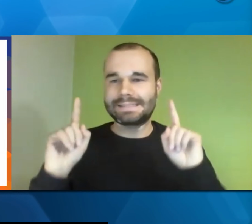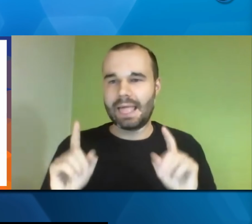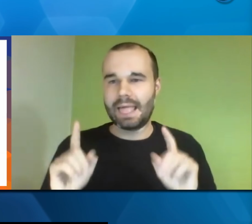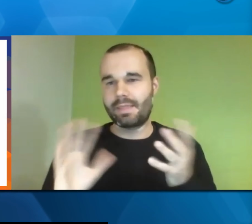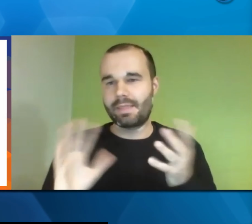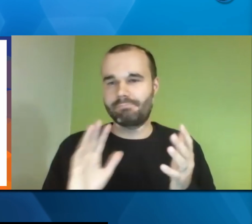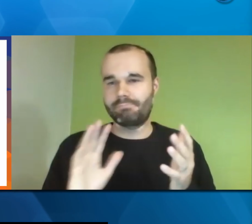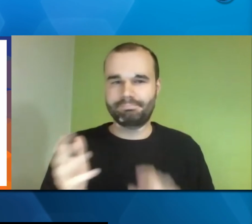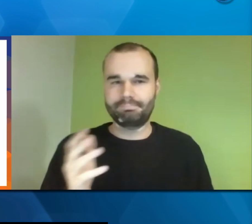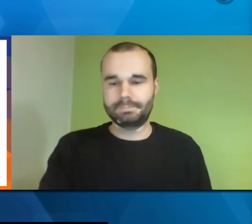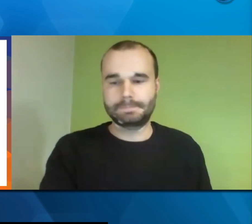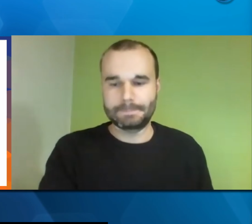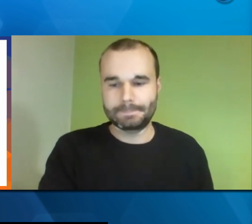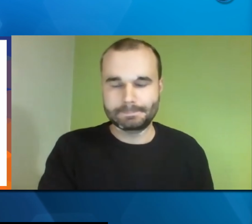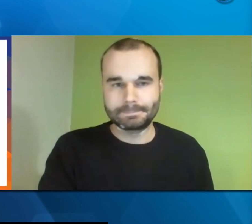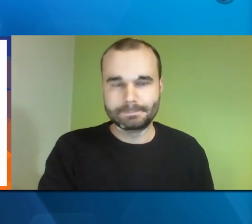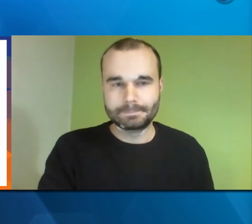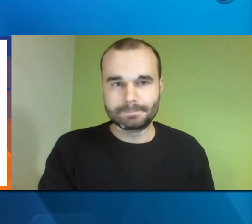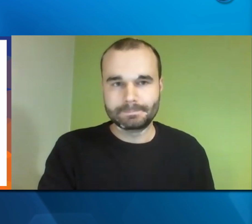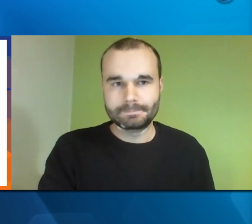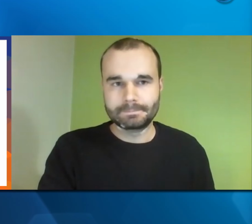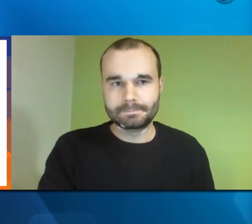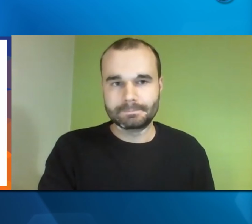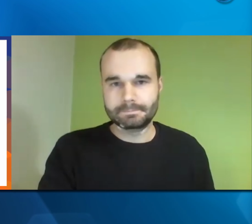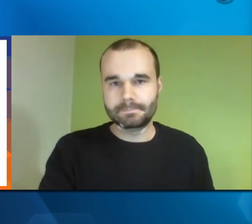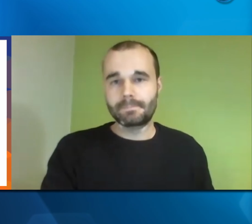pa okvirno stanje ustanove.